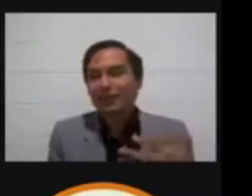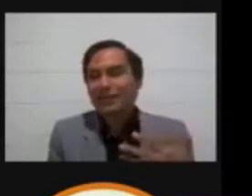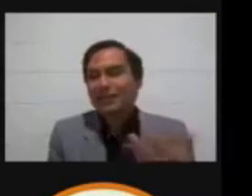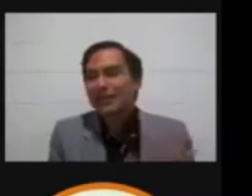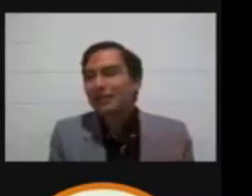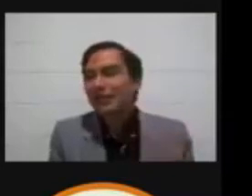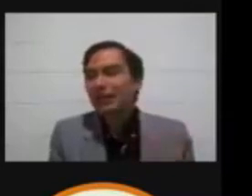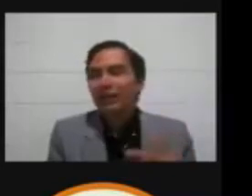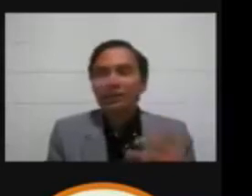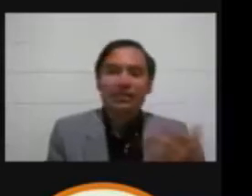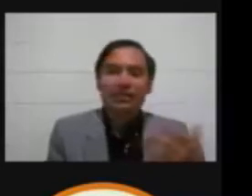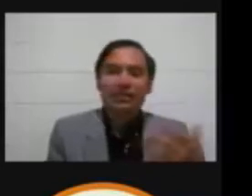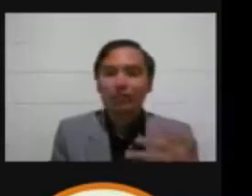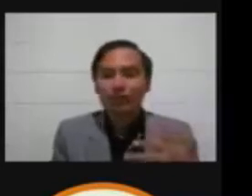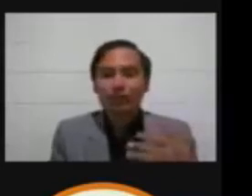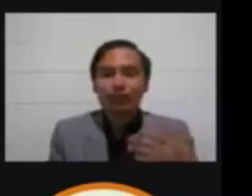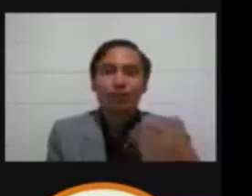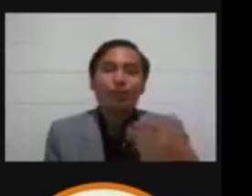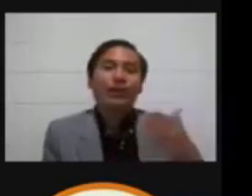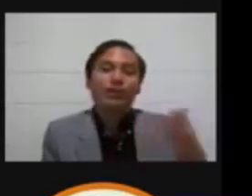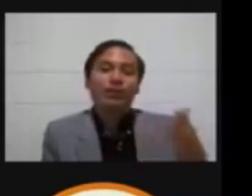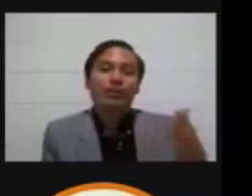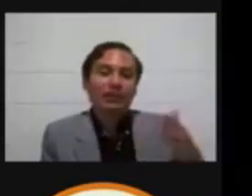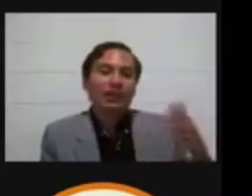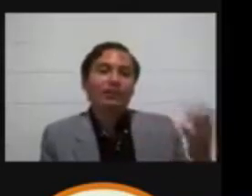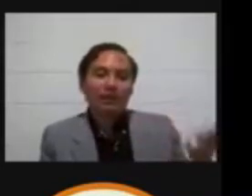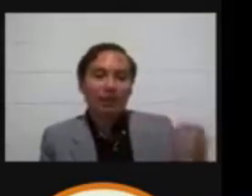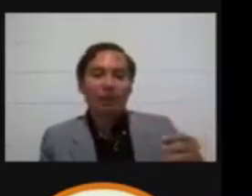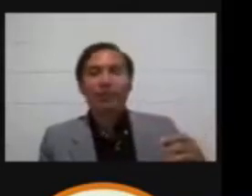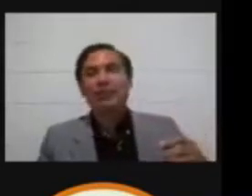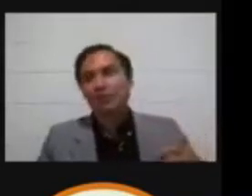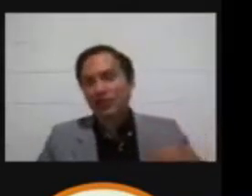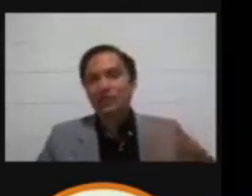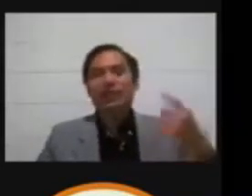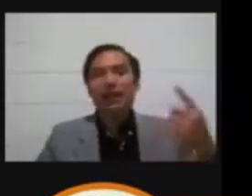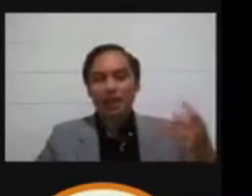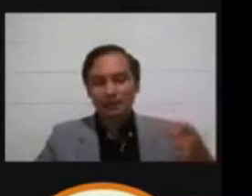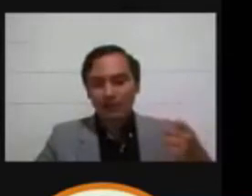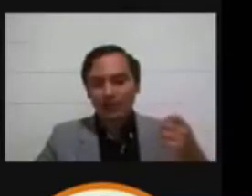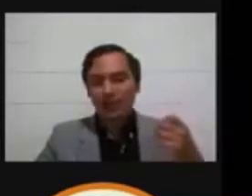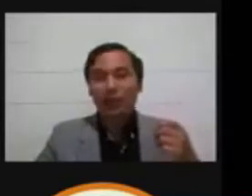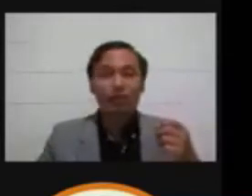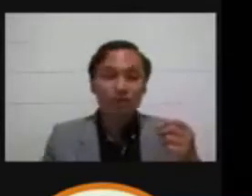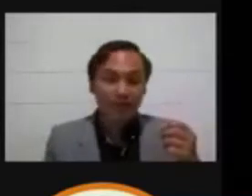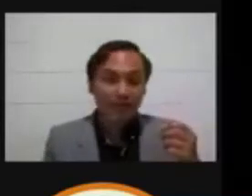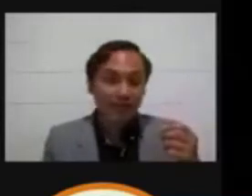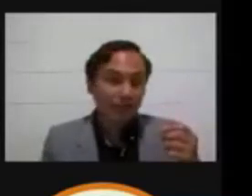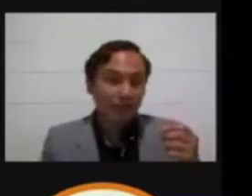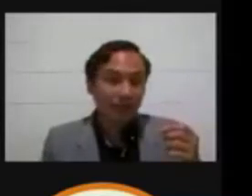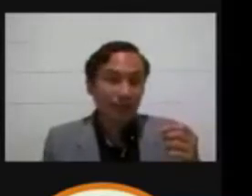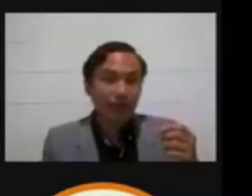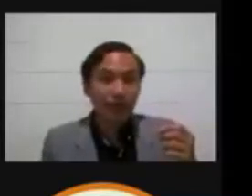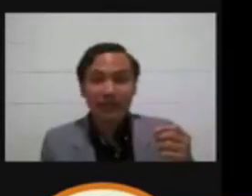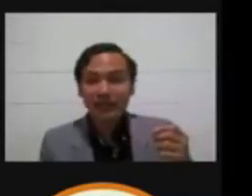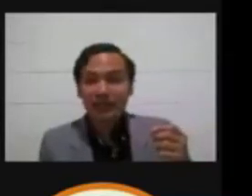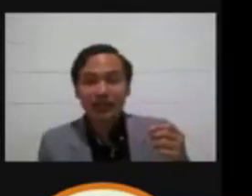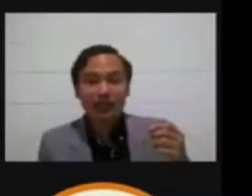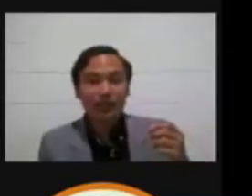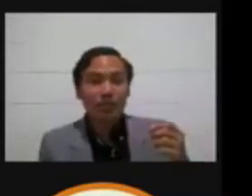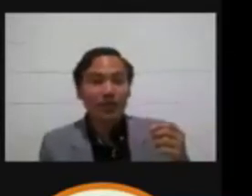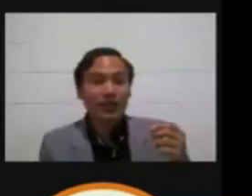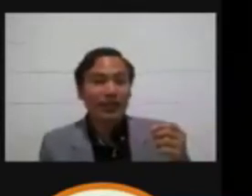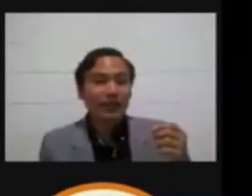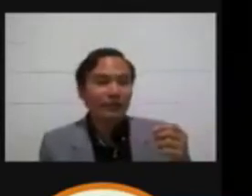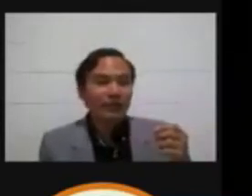no es accesible, o sea, no podemos darle un trabajo porque tenemos que hacer rampas, o muchas veces en las escuelas